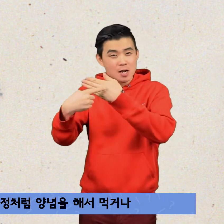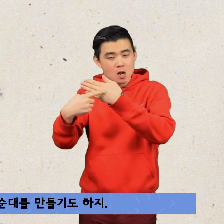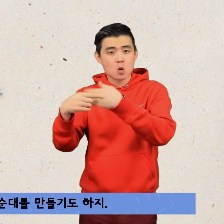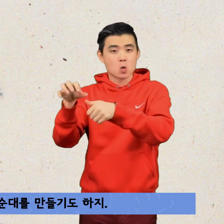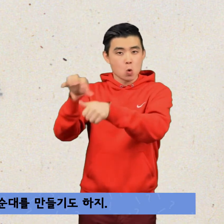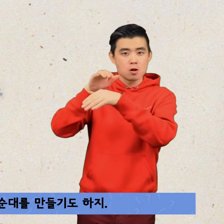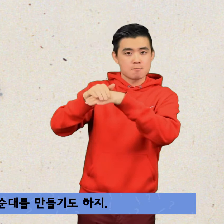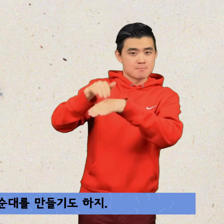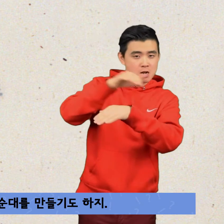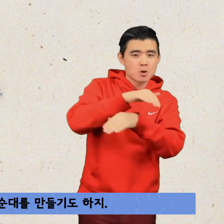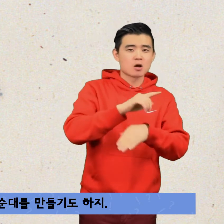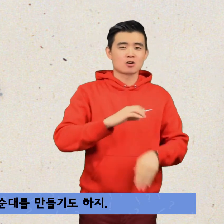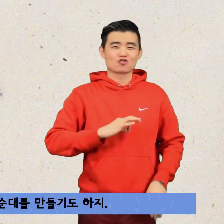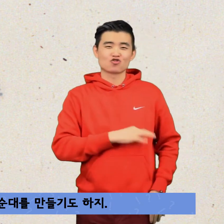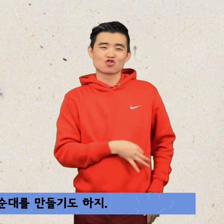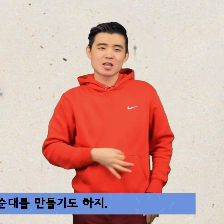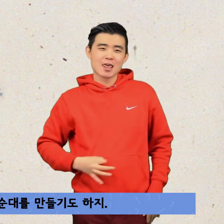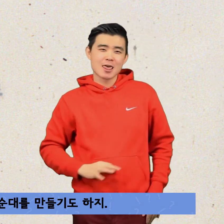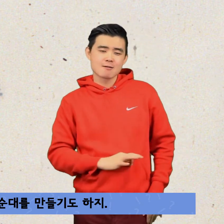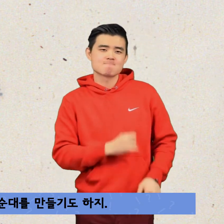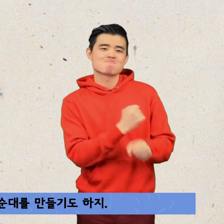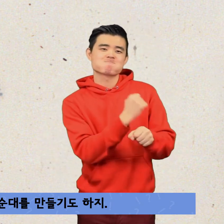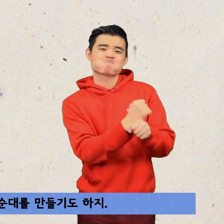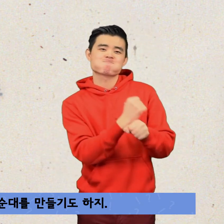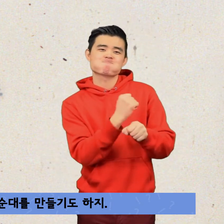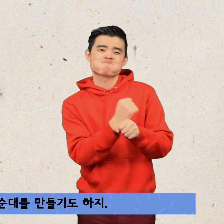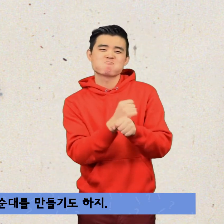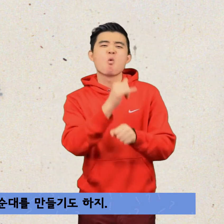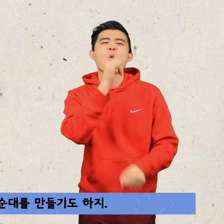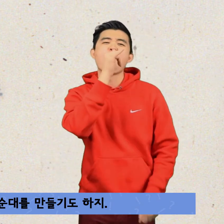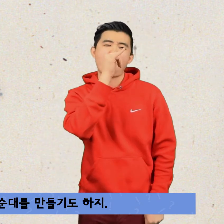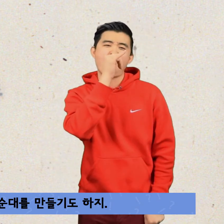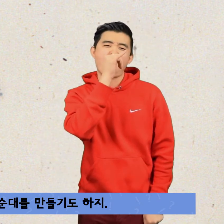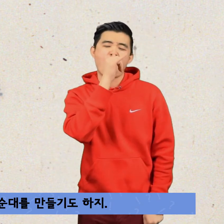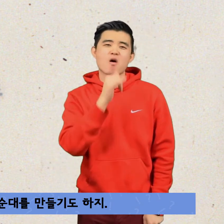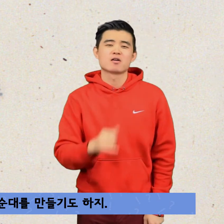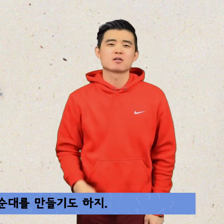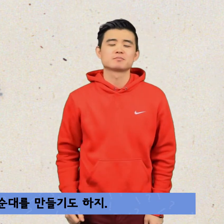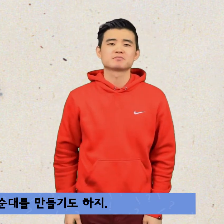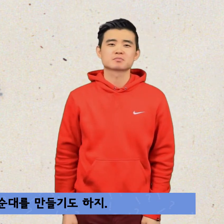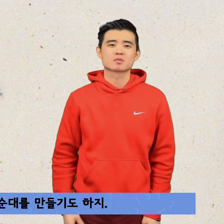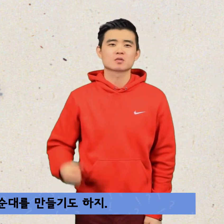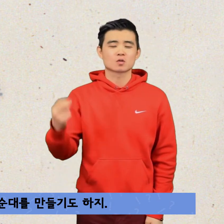명태 껍질을 이용해 순대를 만들기도 하지.